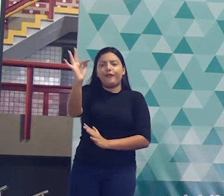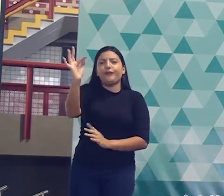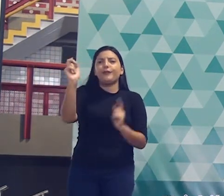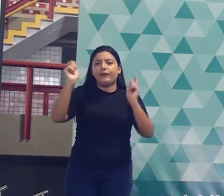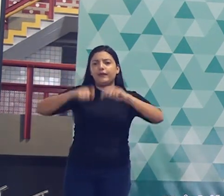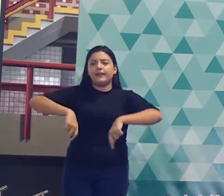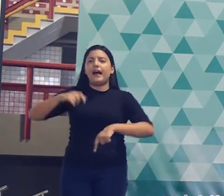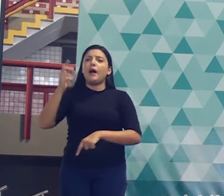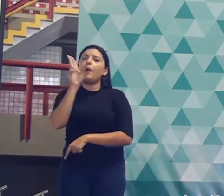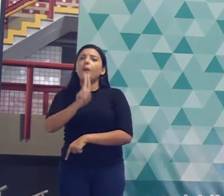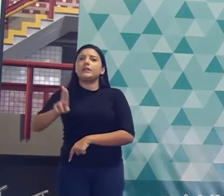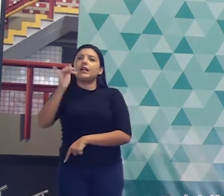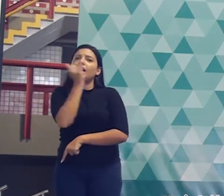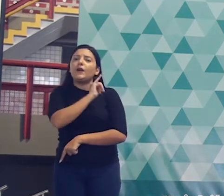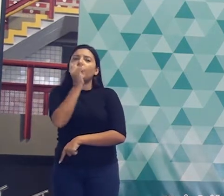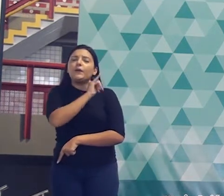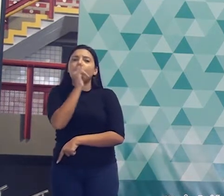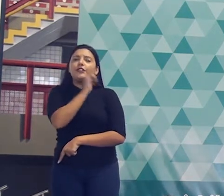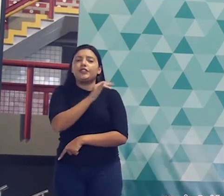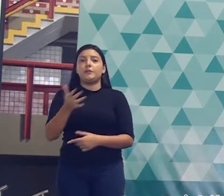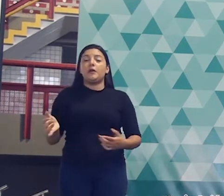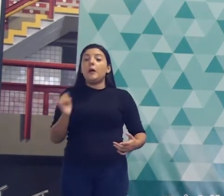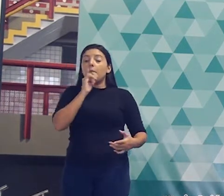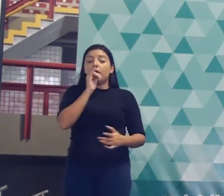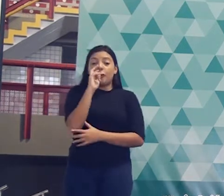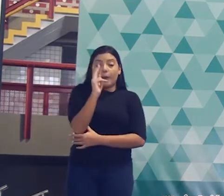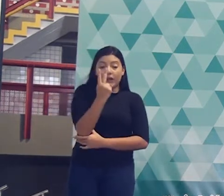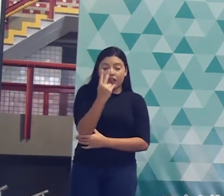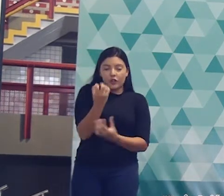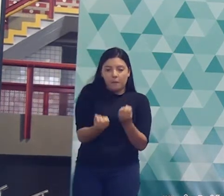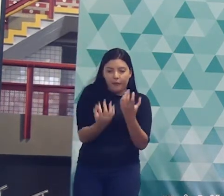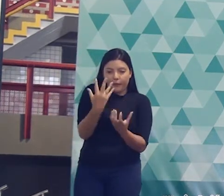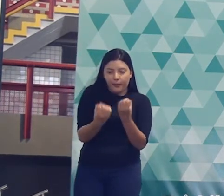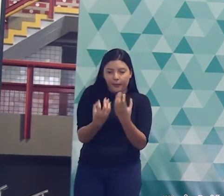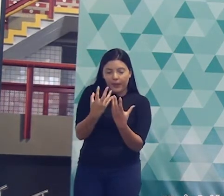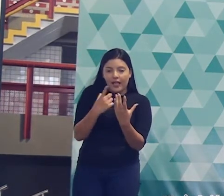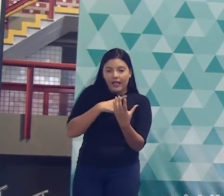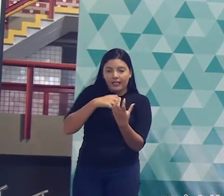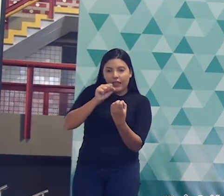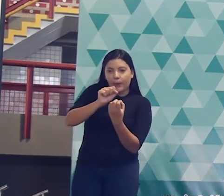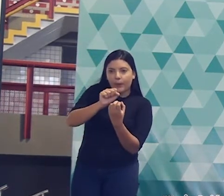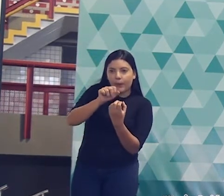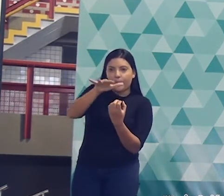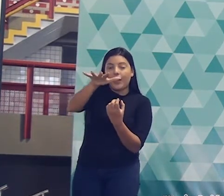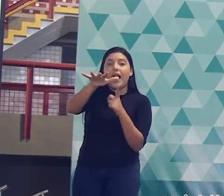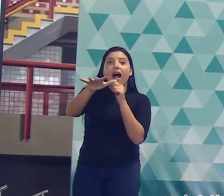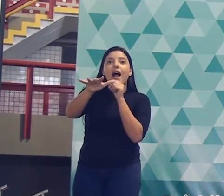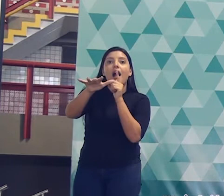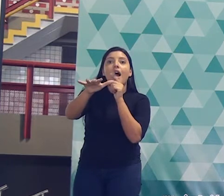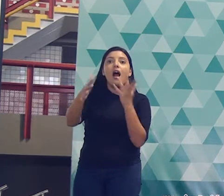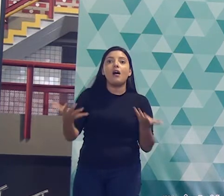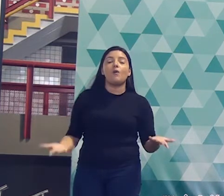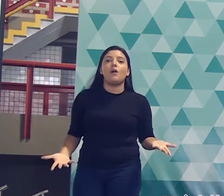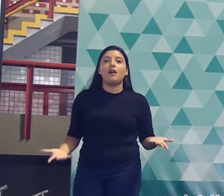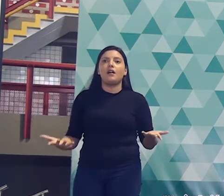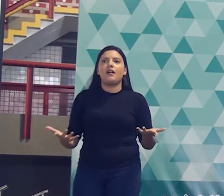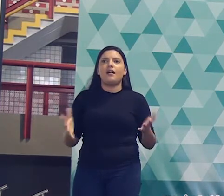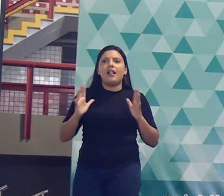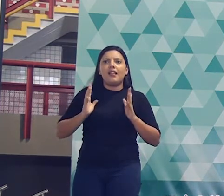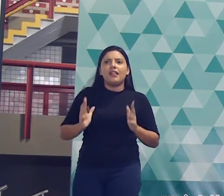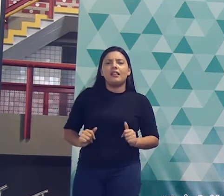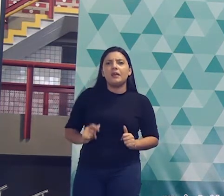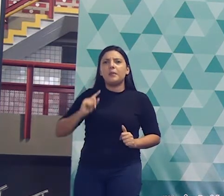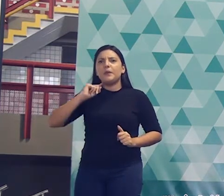como combustível. E quando você queima o hidrogênio como combustível, você libera o quê? Água. Água é muito